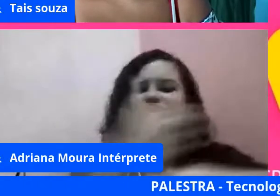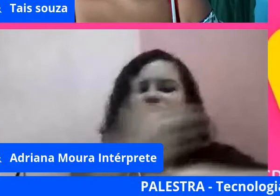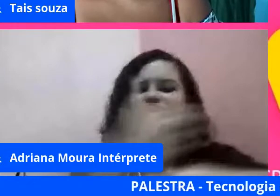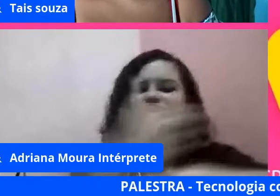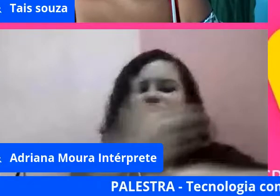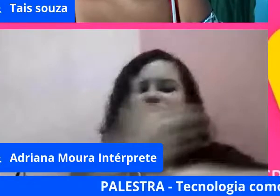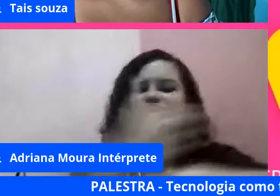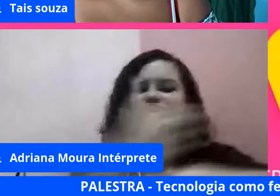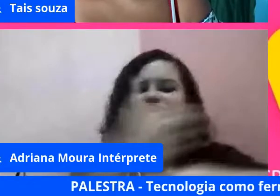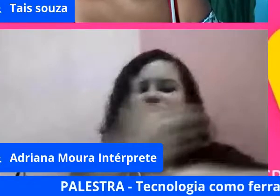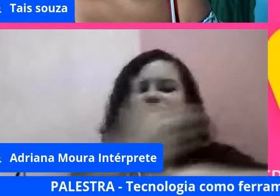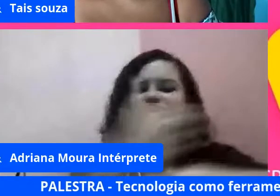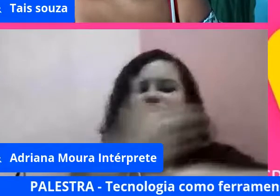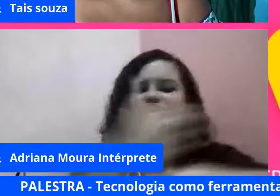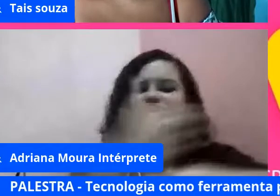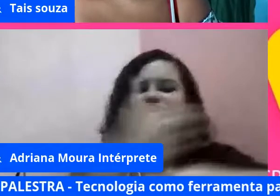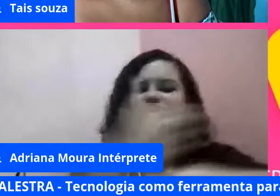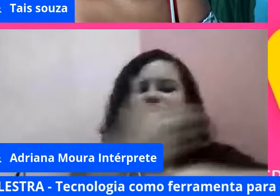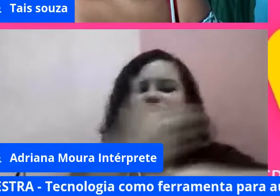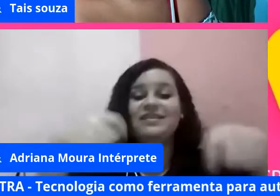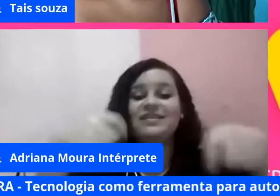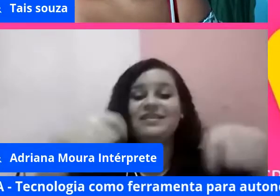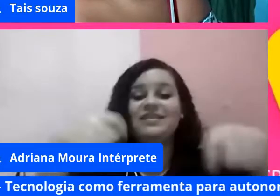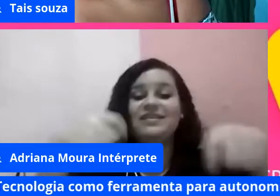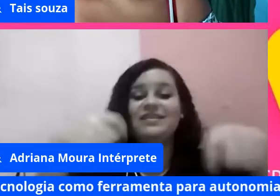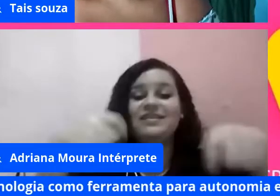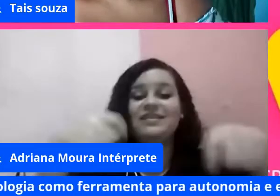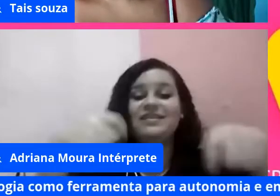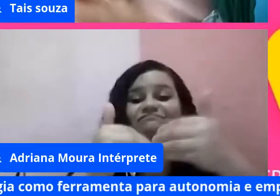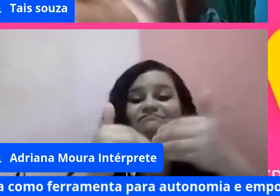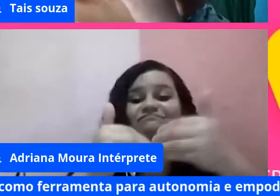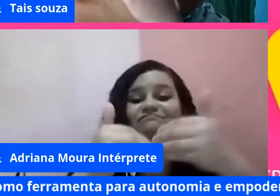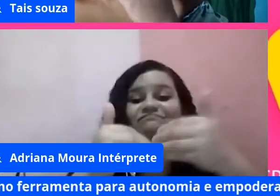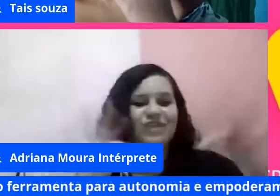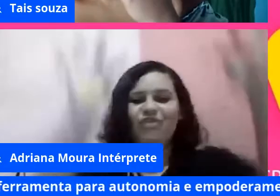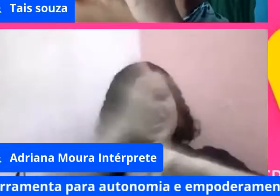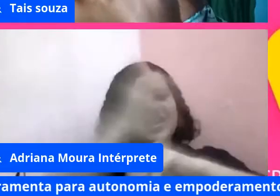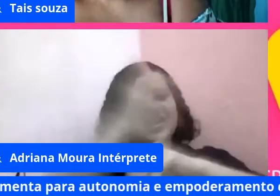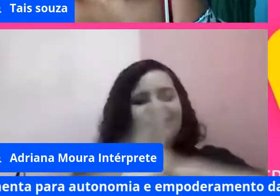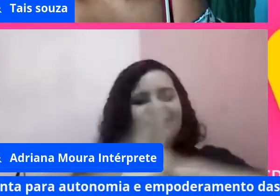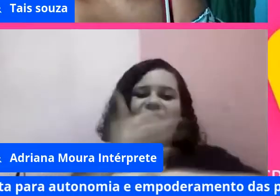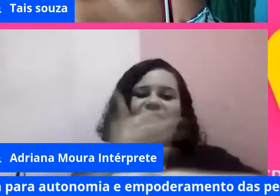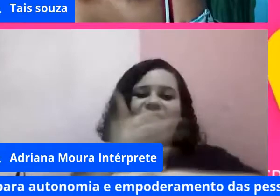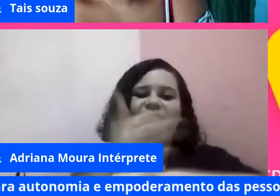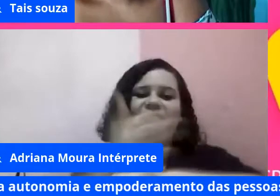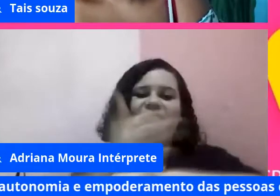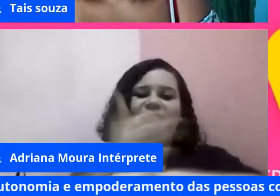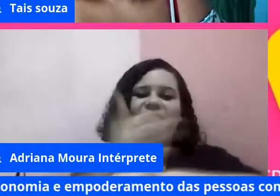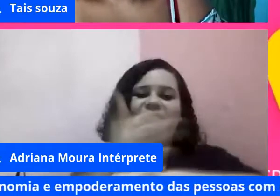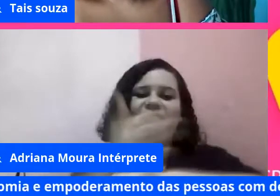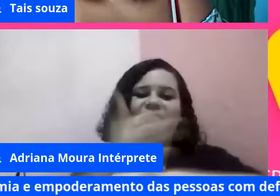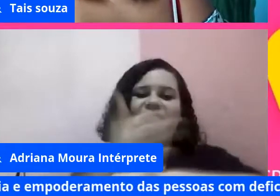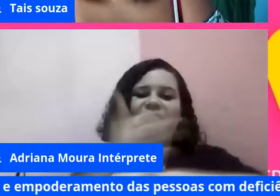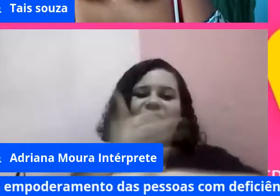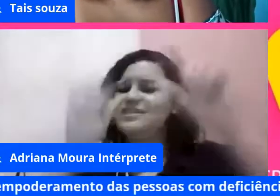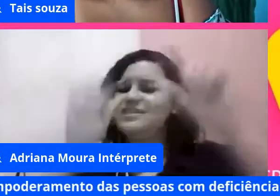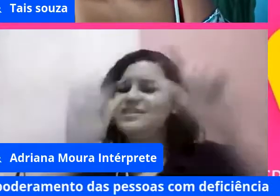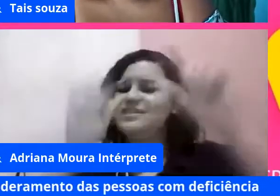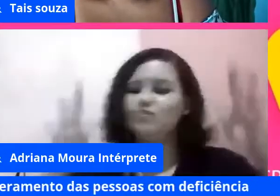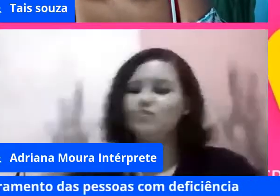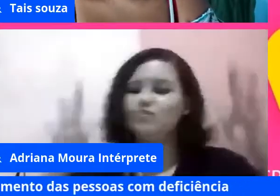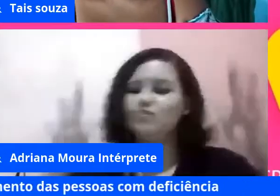que ela possa, que ela permita, na verdade, com que todas as pessoas tenham todas as informações e a possibilidade de